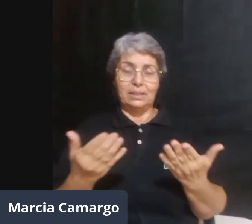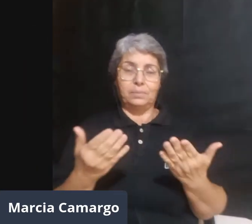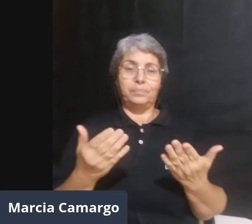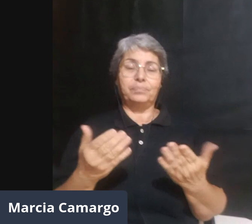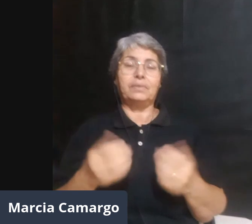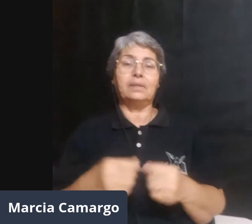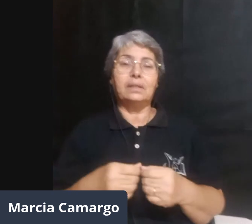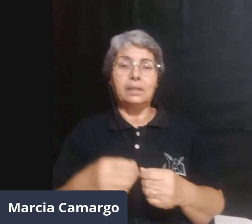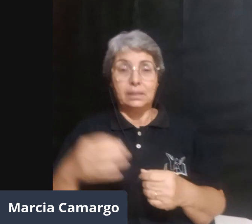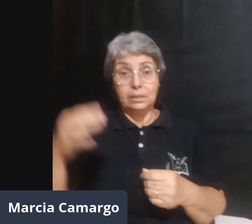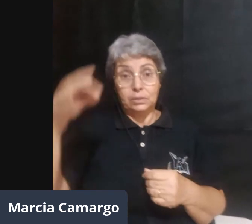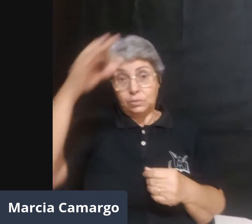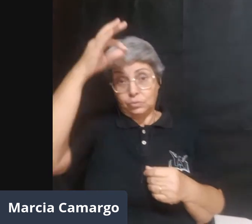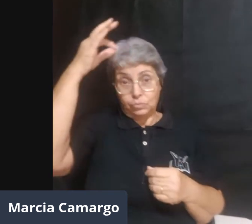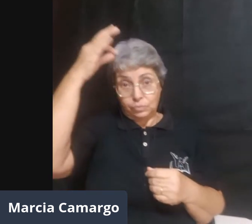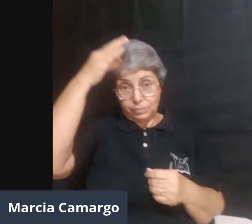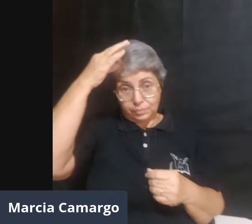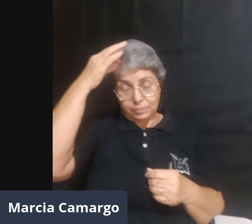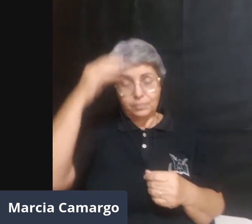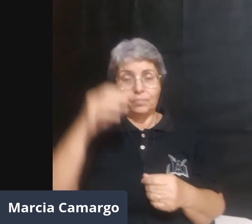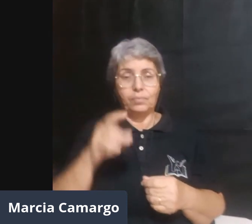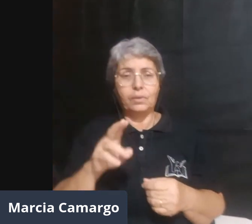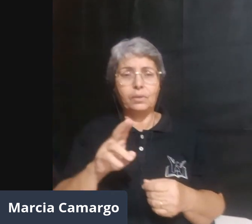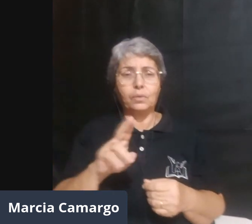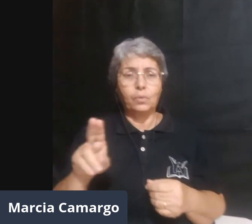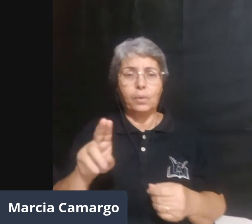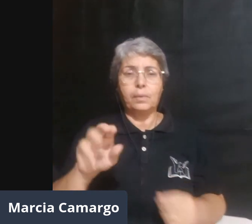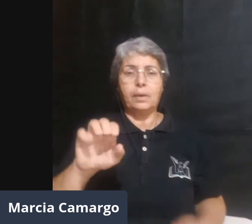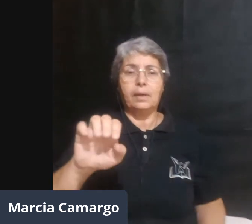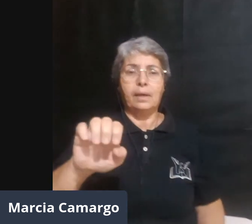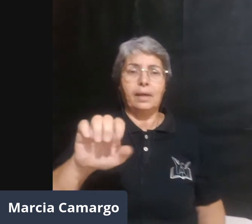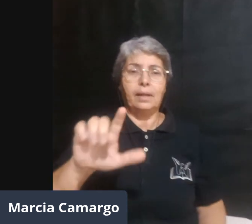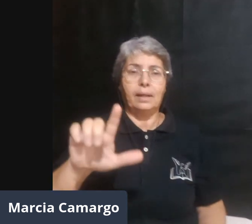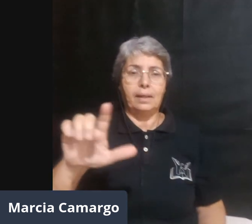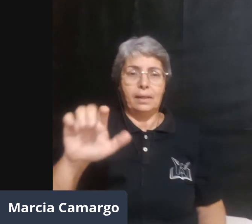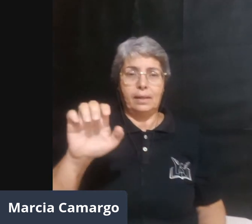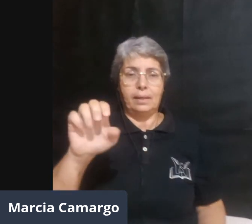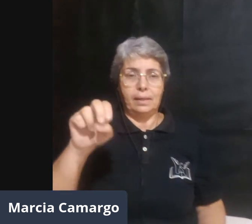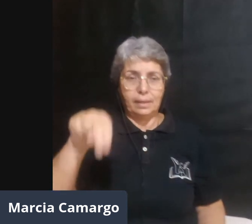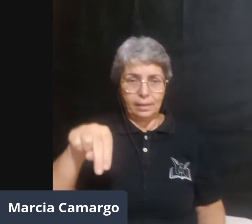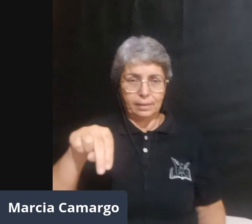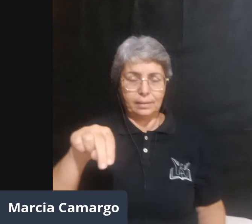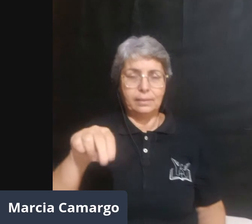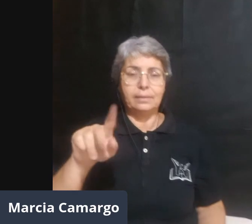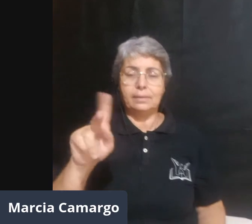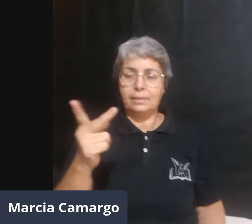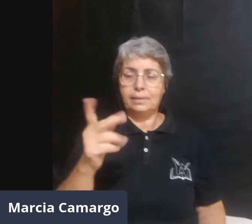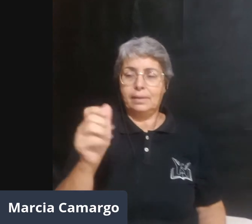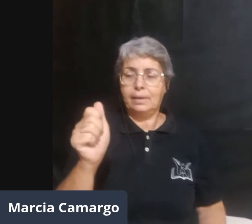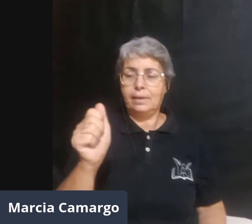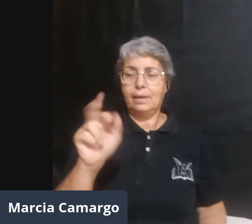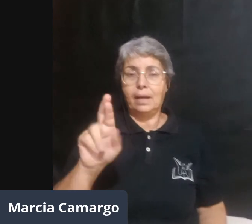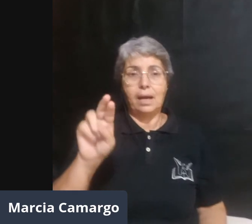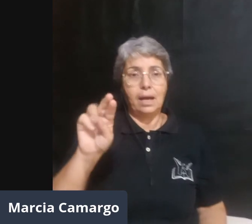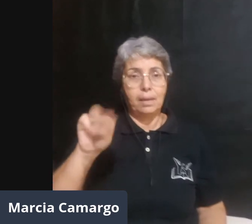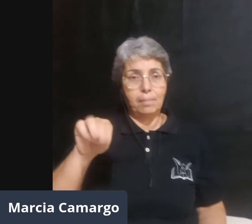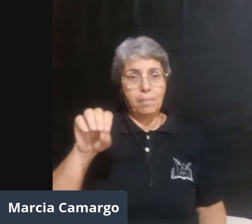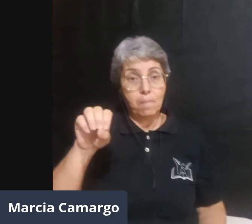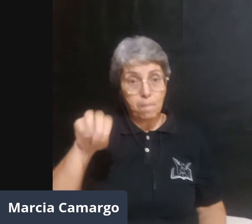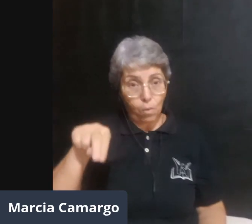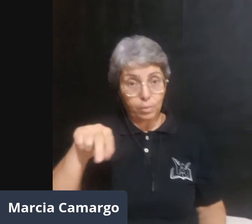de casar tinha o nome de Ellen Harmon, fossem aceitas como um dom do céu pela igreja que nascia, Deus